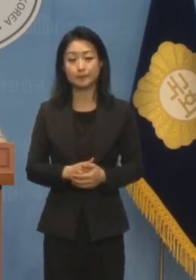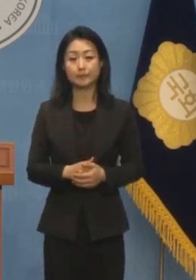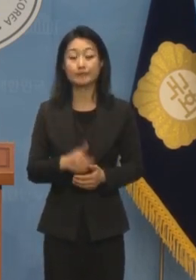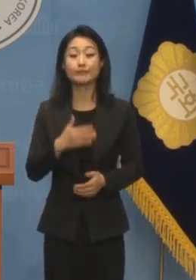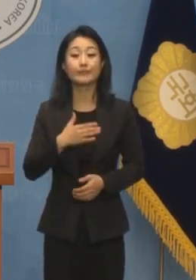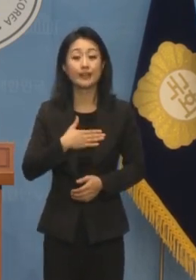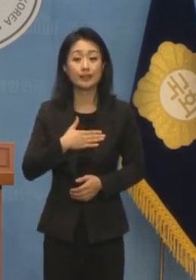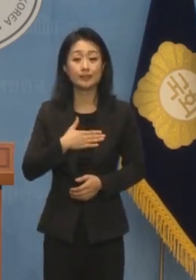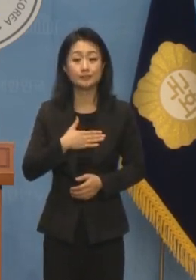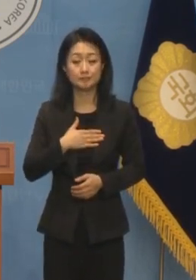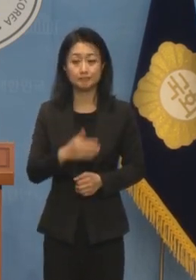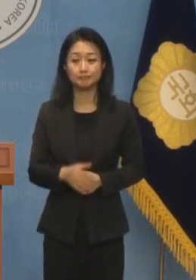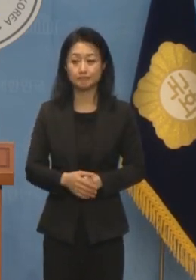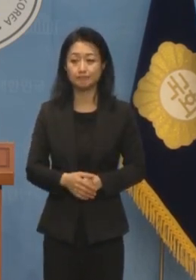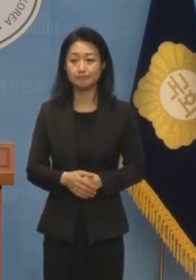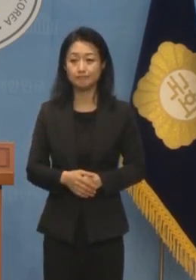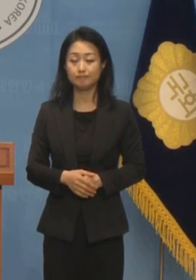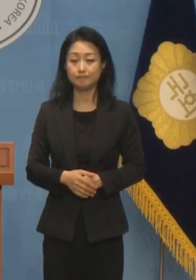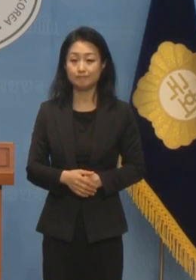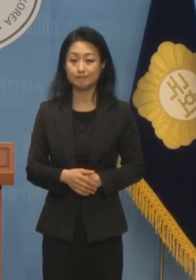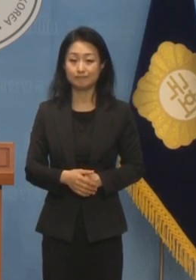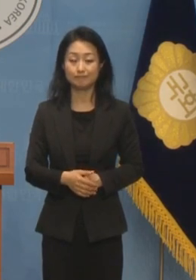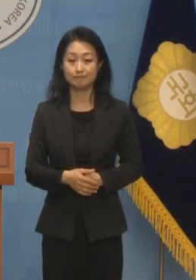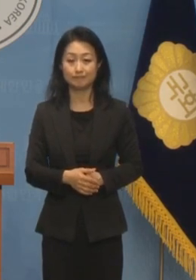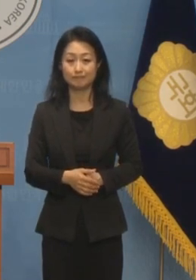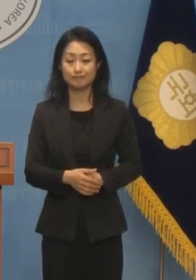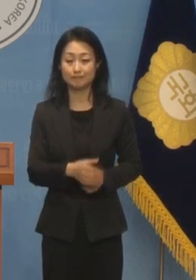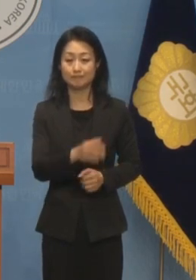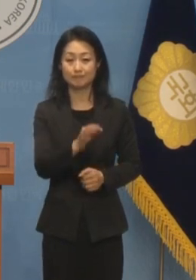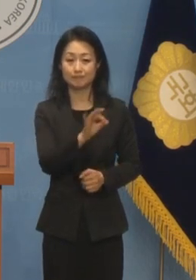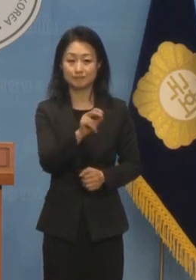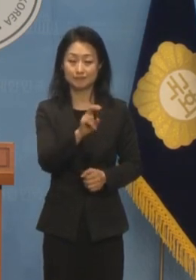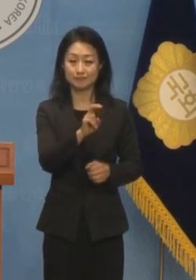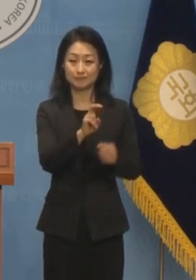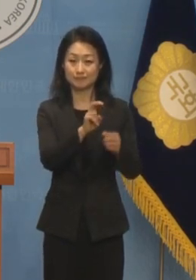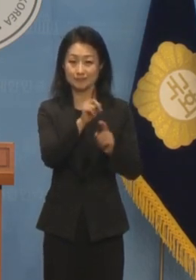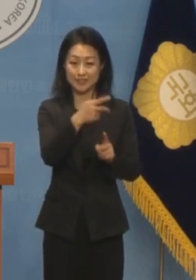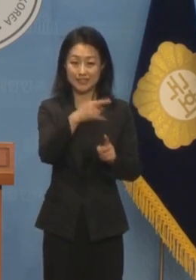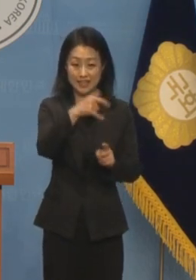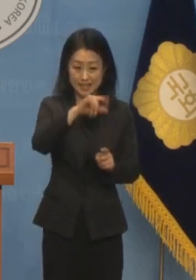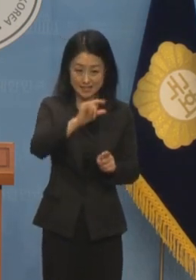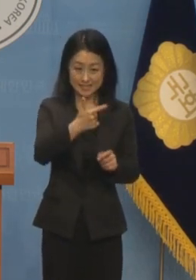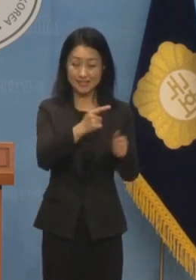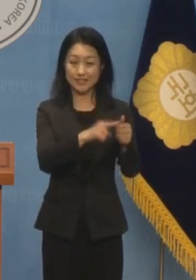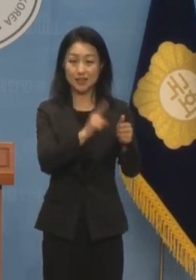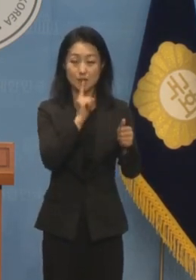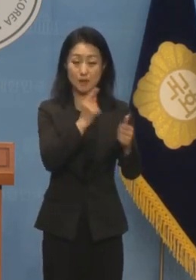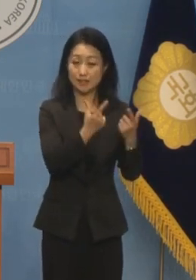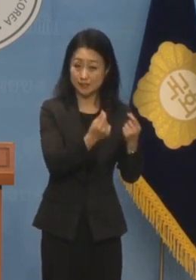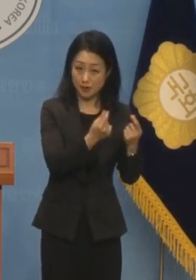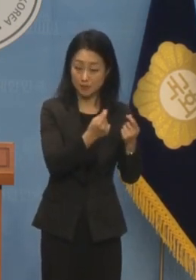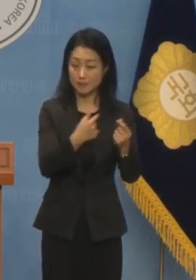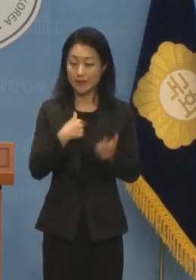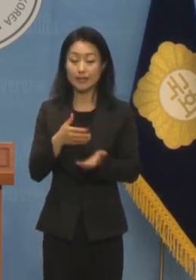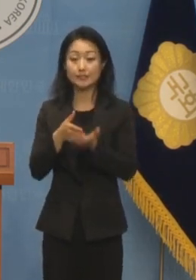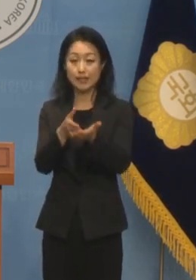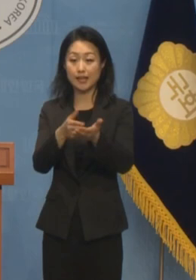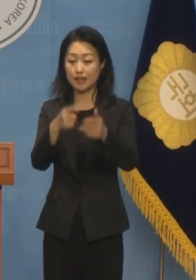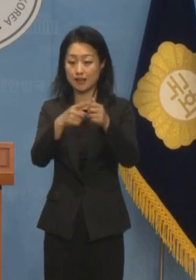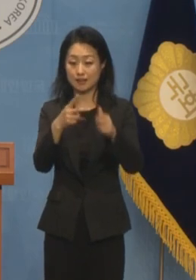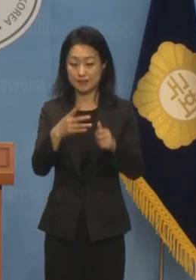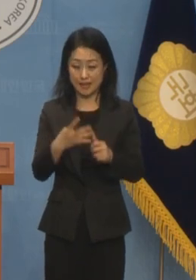저도 이대진 대표의 말씀에 이어서 다음에 네 개 항을 요구하고자 합니다.